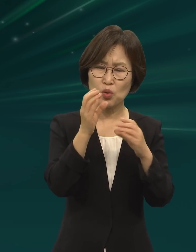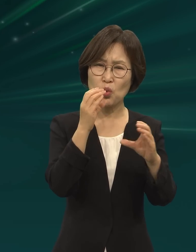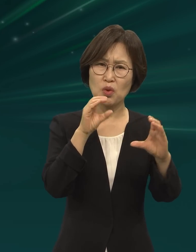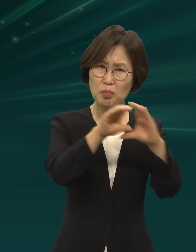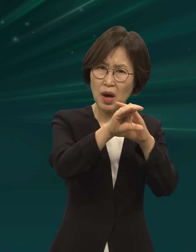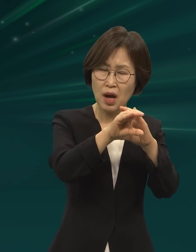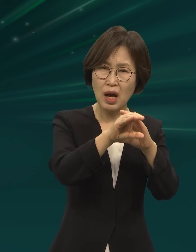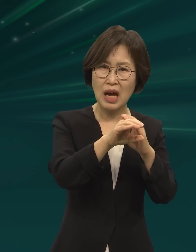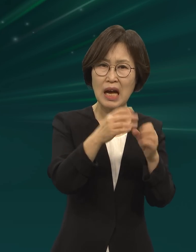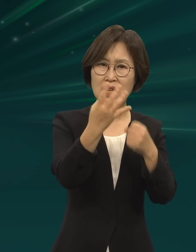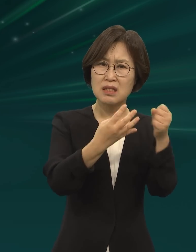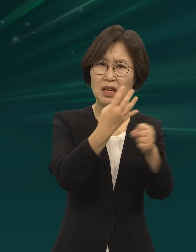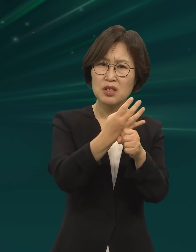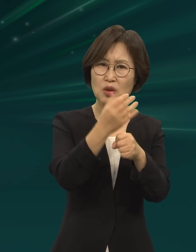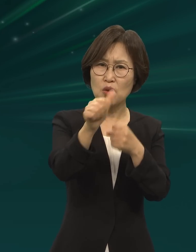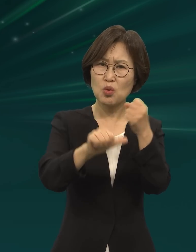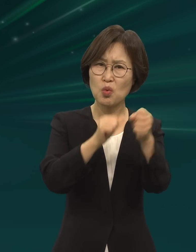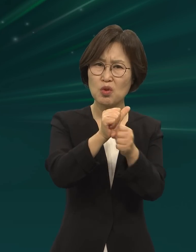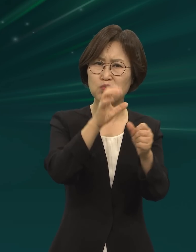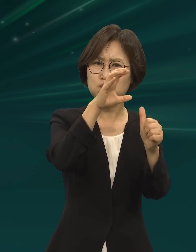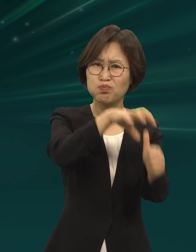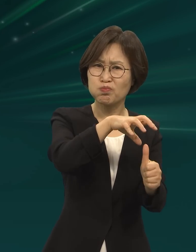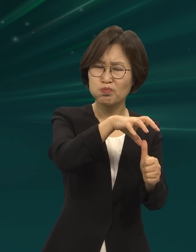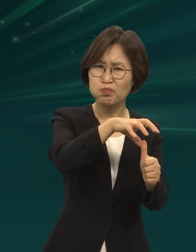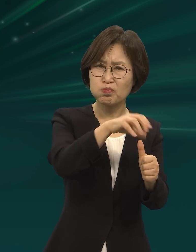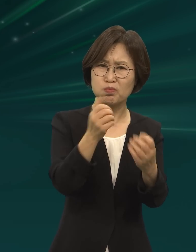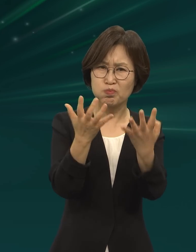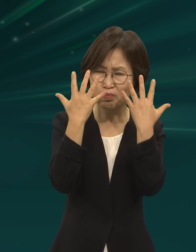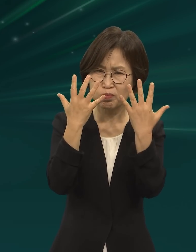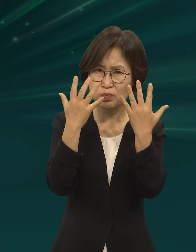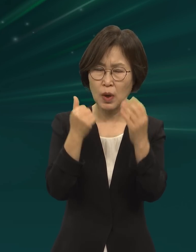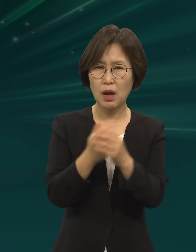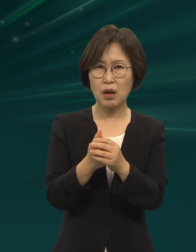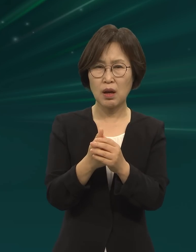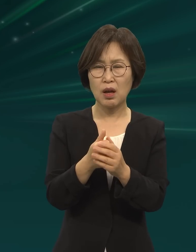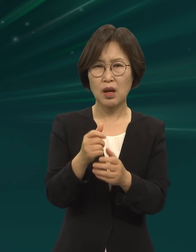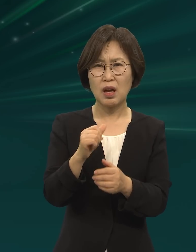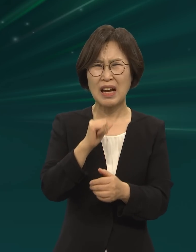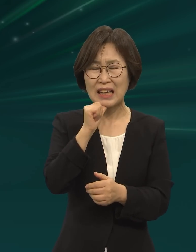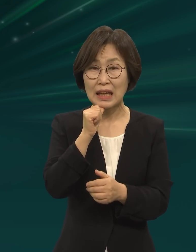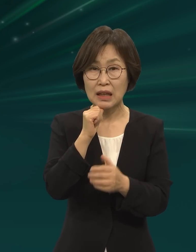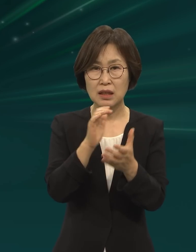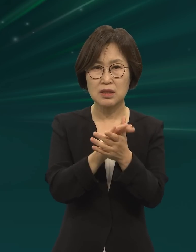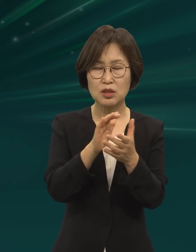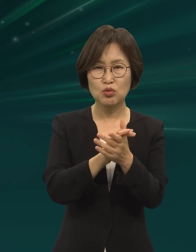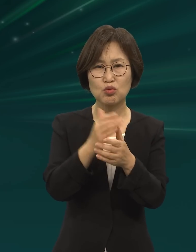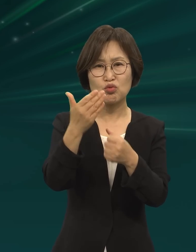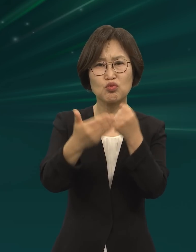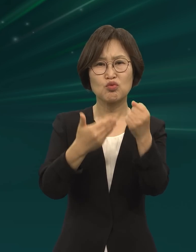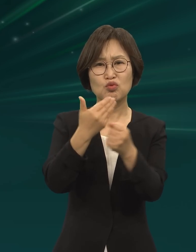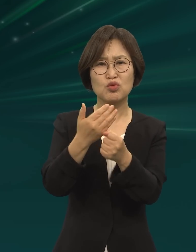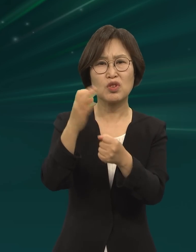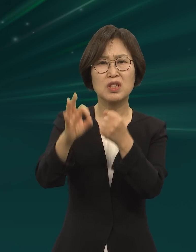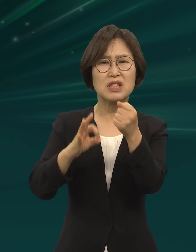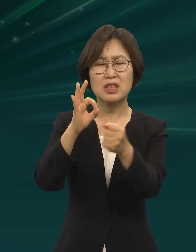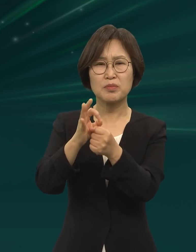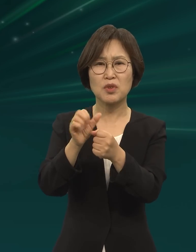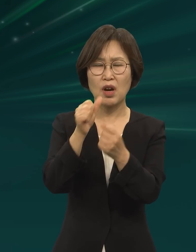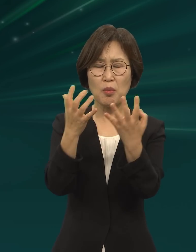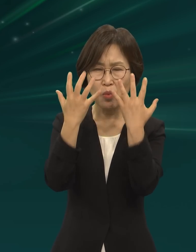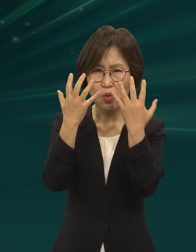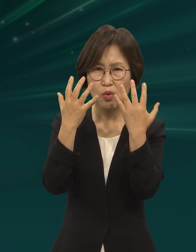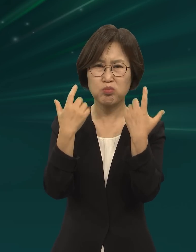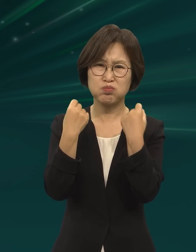있었고, 돈 없는 친구들이 9년, 13년 감옥에 있었습니다. 만약에 그